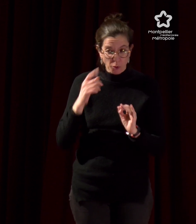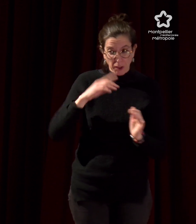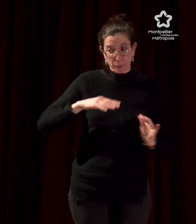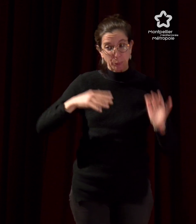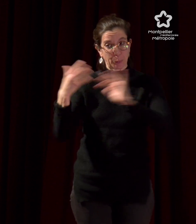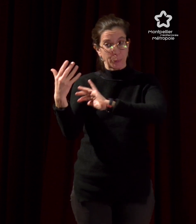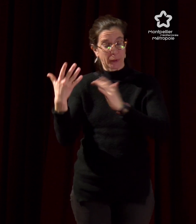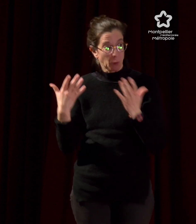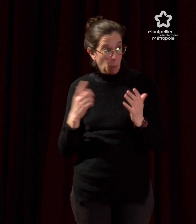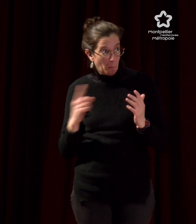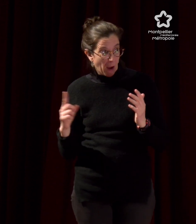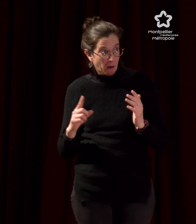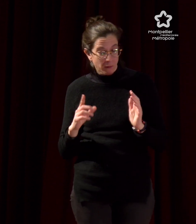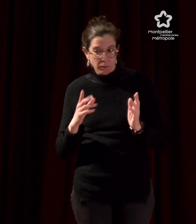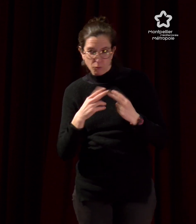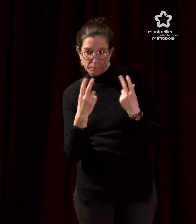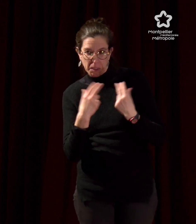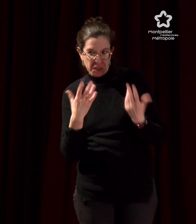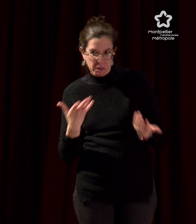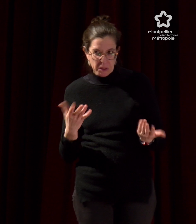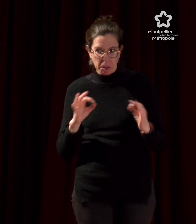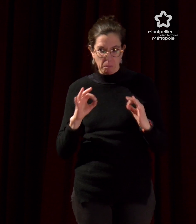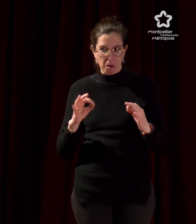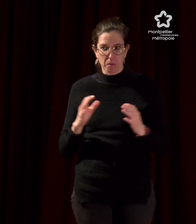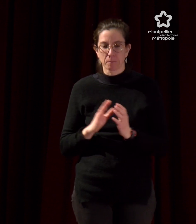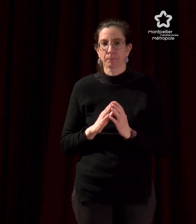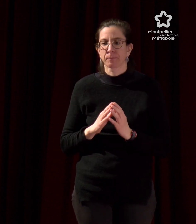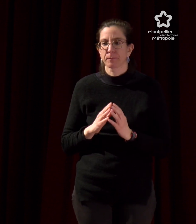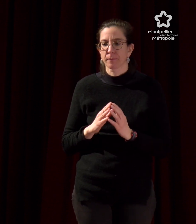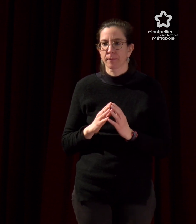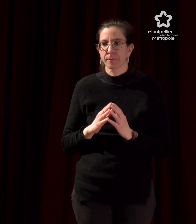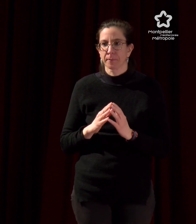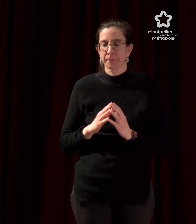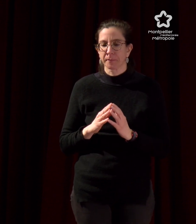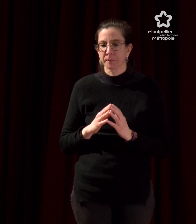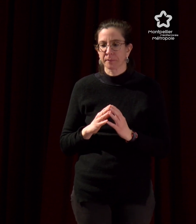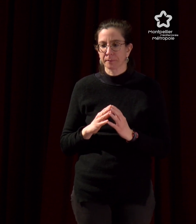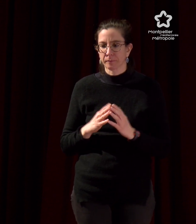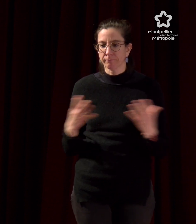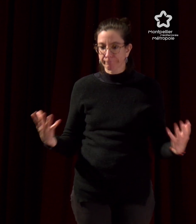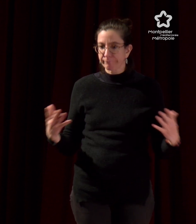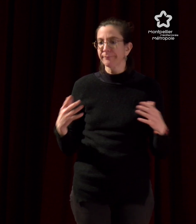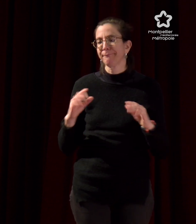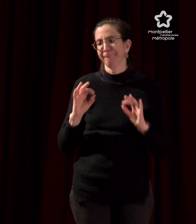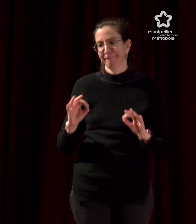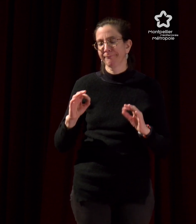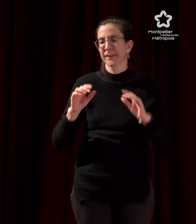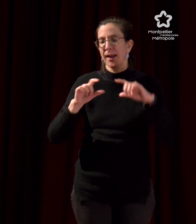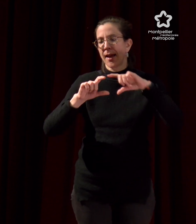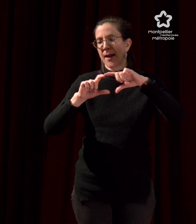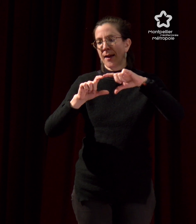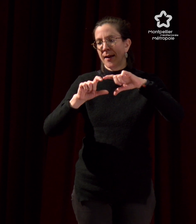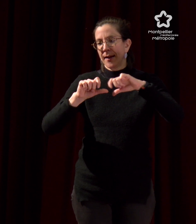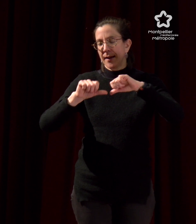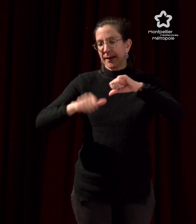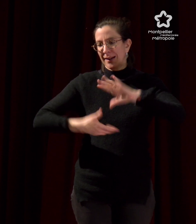Feu, ce qui est, par rapport à ce que vous nous avez dit, il manque un zéro, quoi. Alors, la colonisation de l'Amérique, c'est ça. En